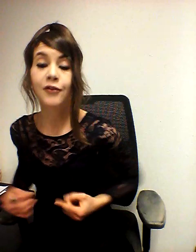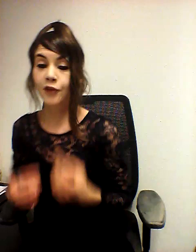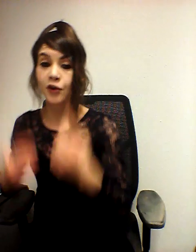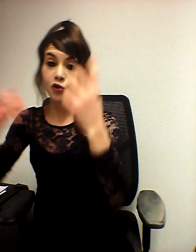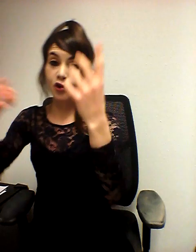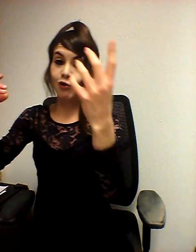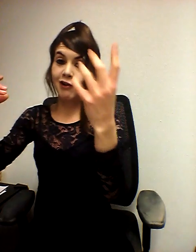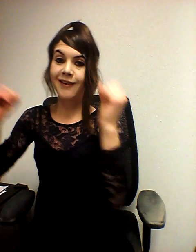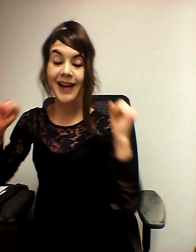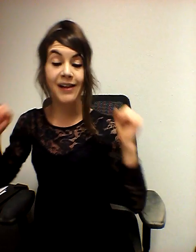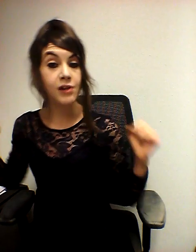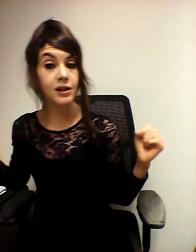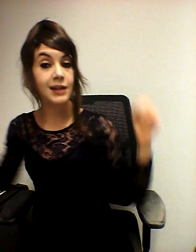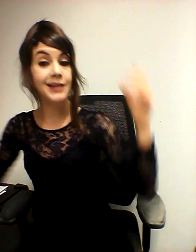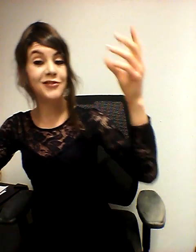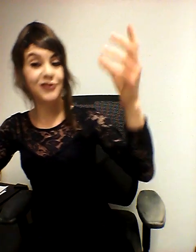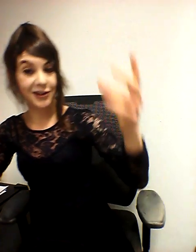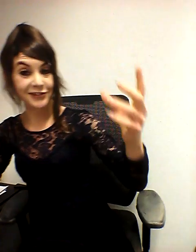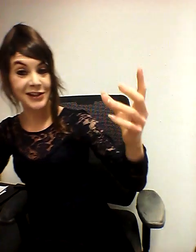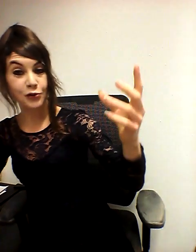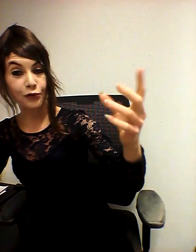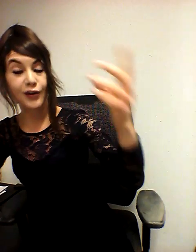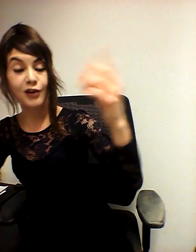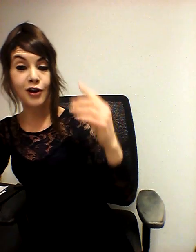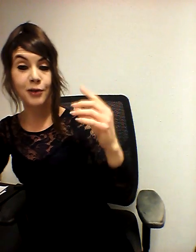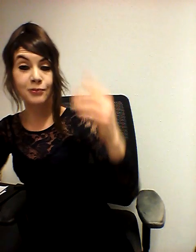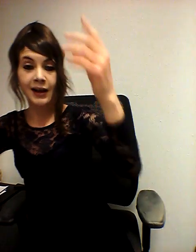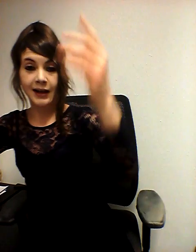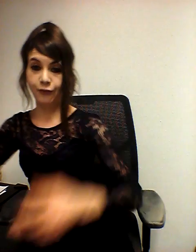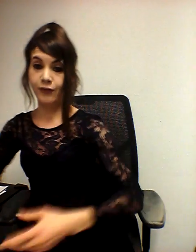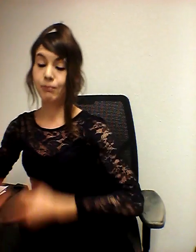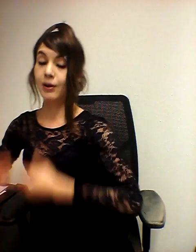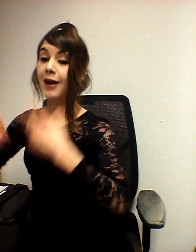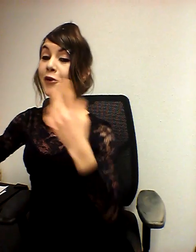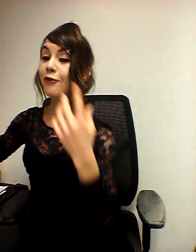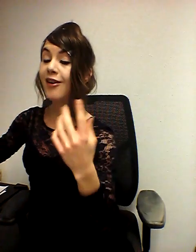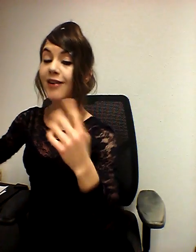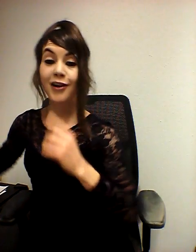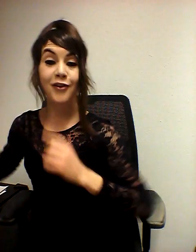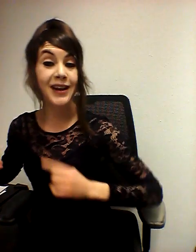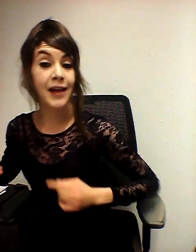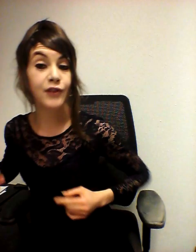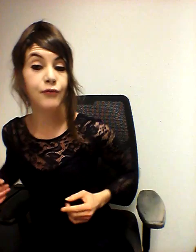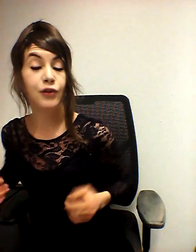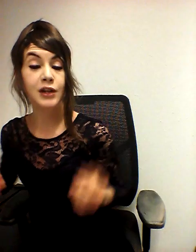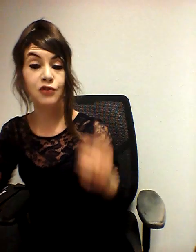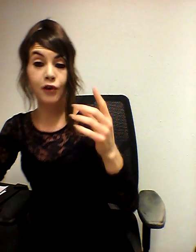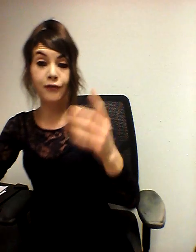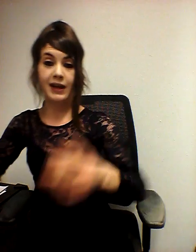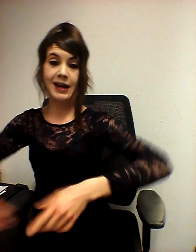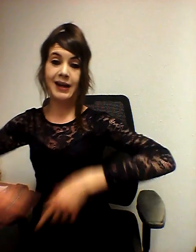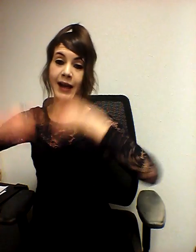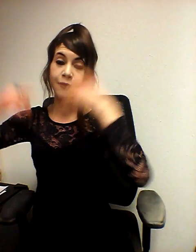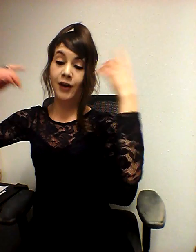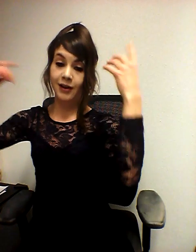dat zolang en wanneer dat niet goed verloopt het verbruik van calori leverende voedingsstoffen in haar lijf